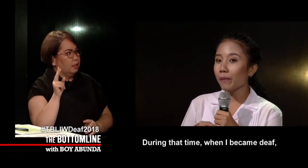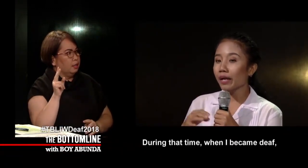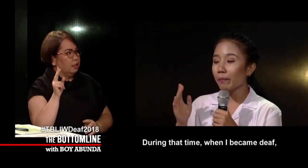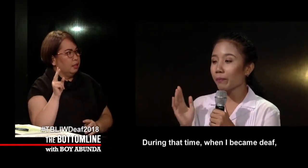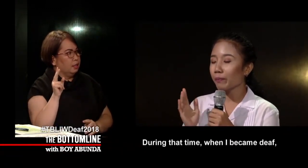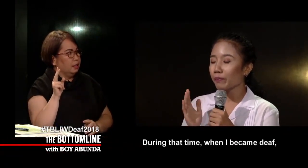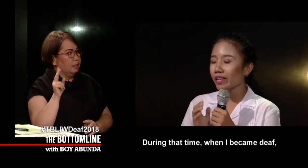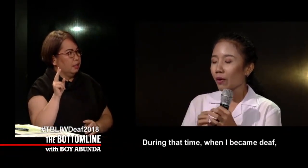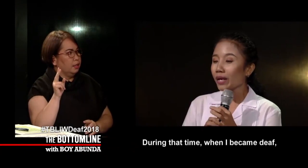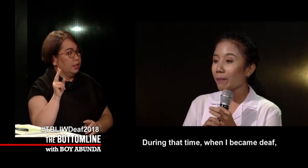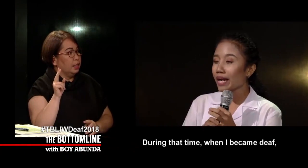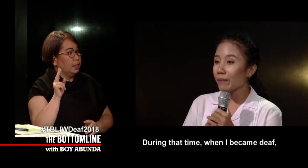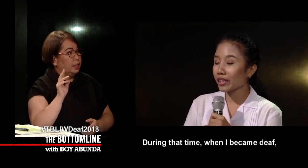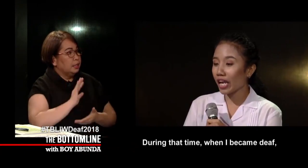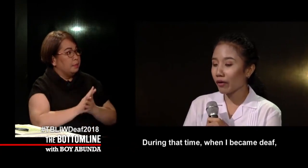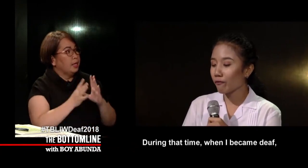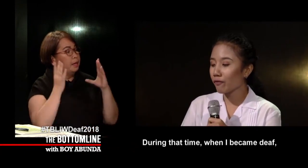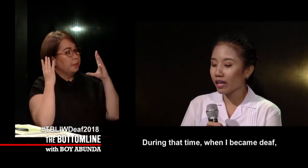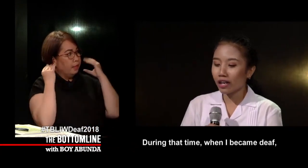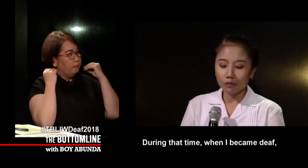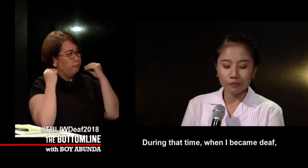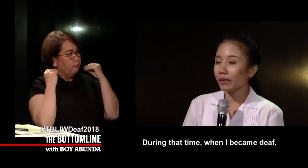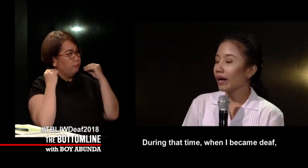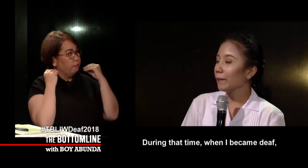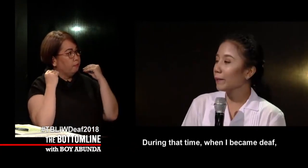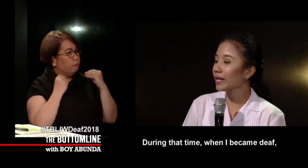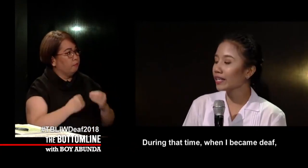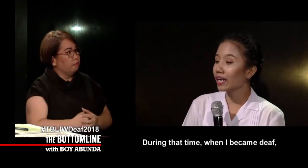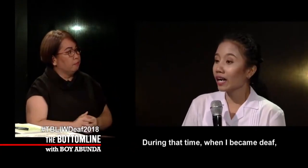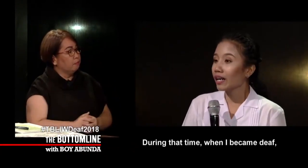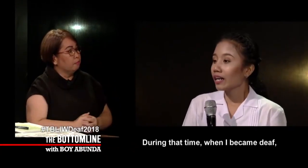I become deaf,